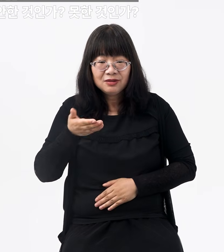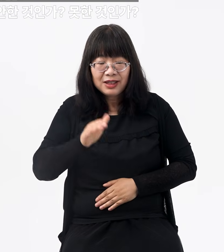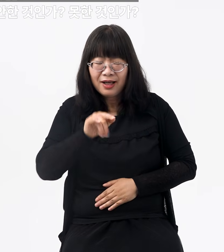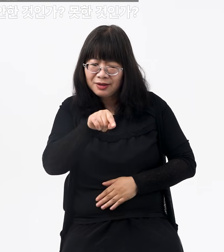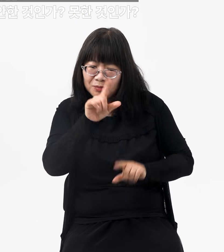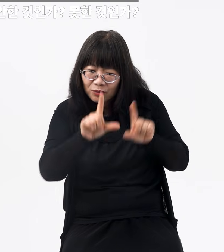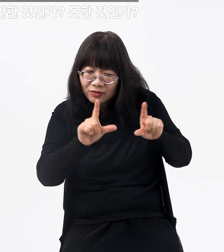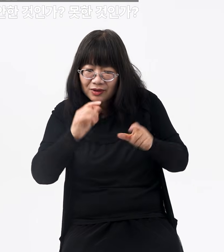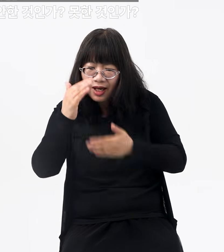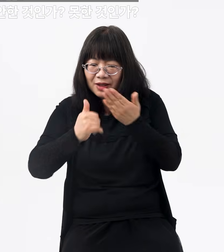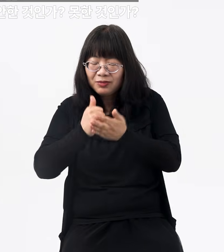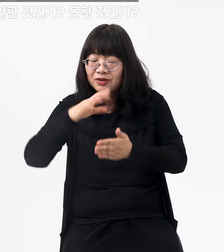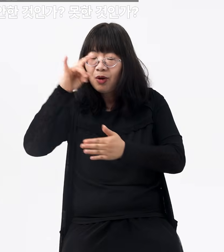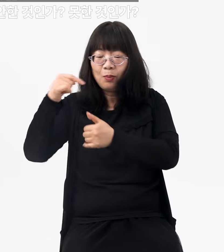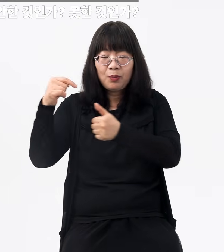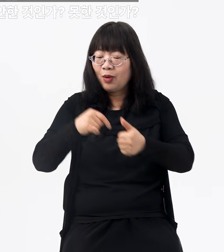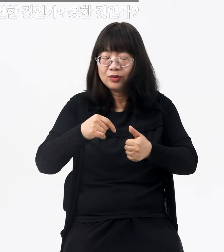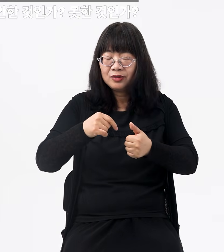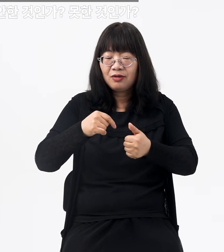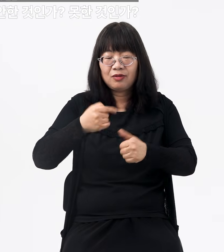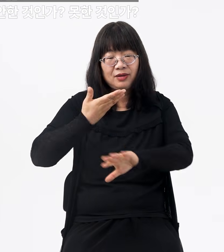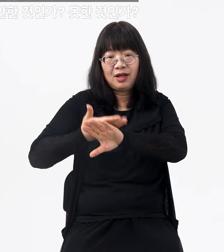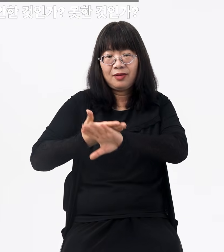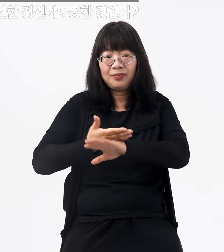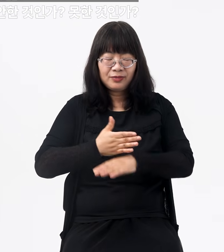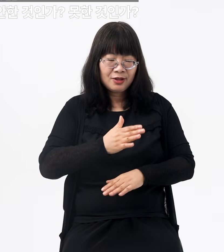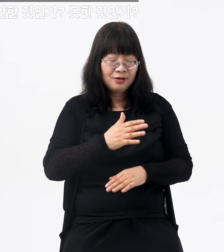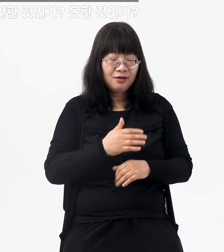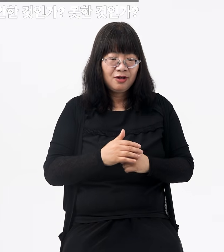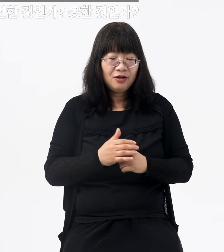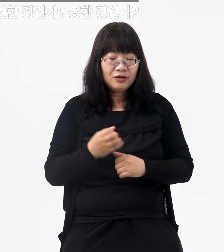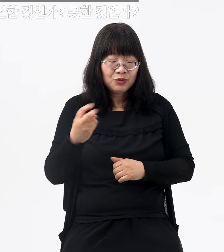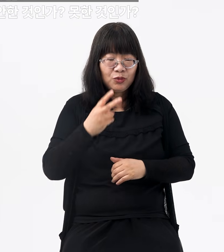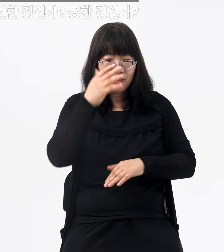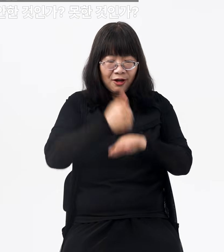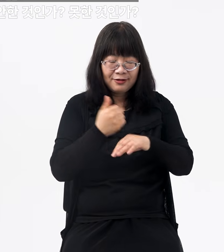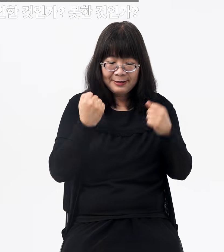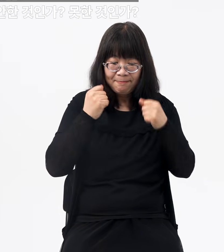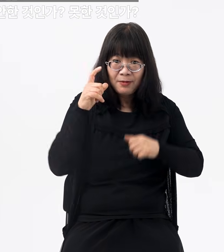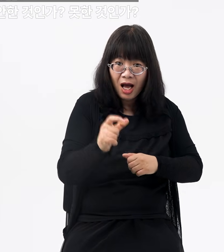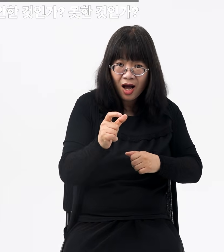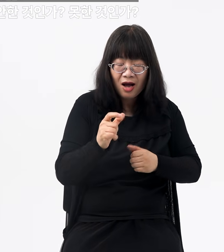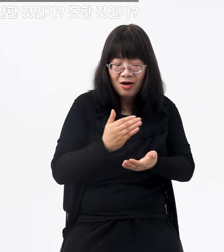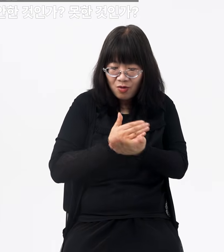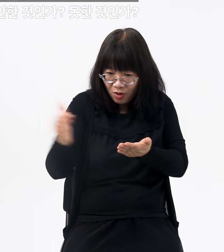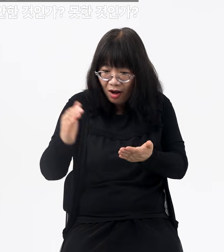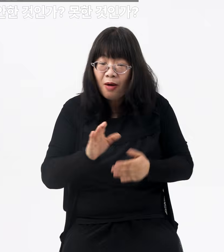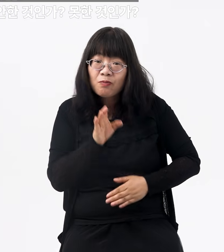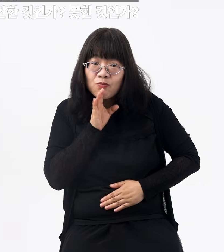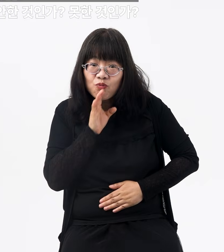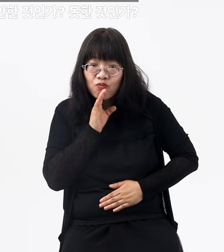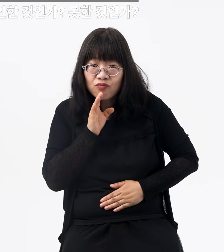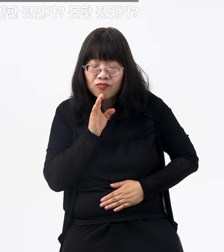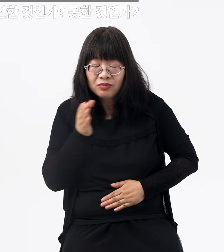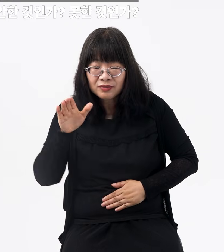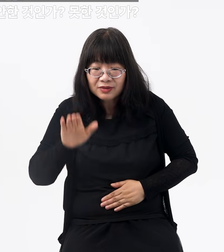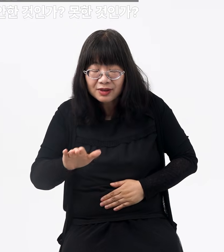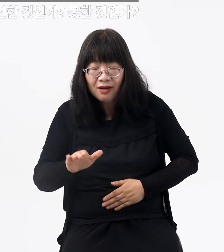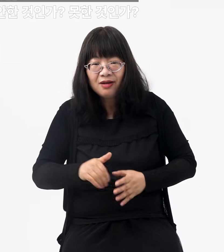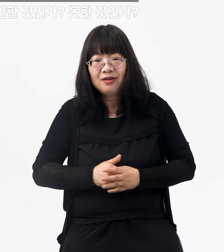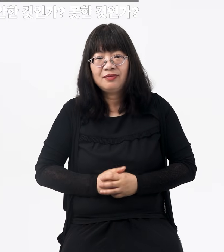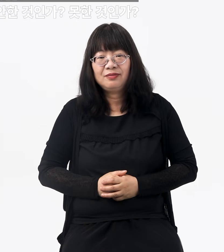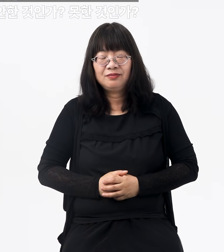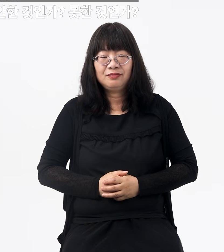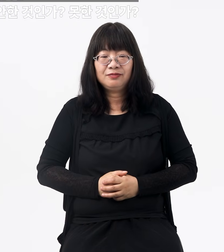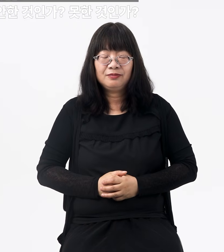아니에요. 나중에 힘이 세지면 쫓아내야 되는데 힘을 가졌으니까 원래 명령을